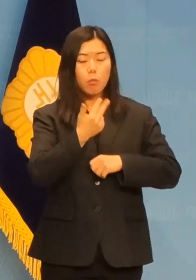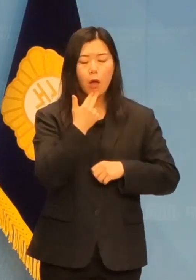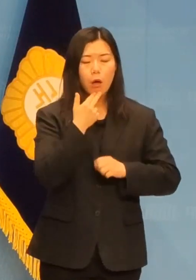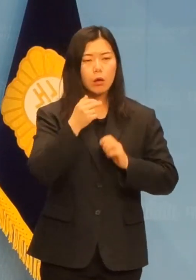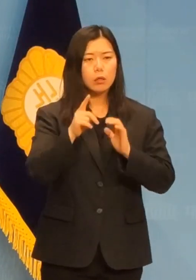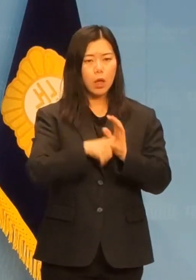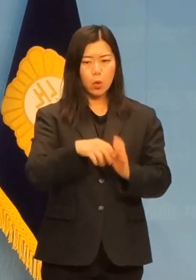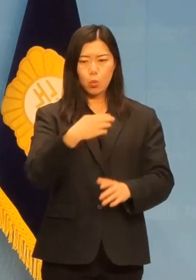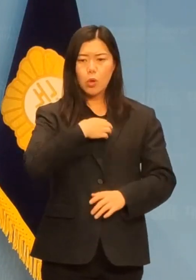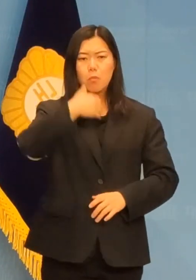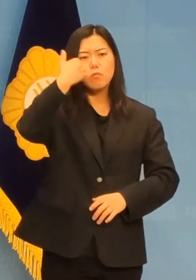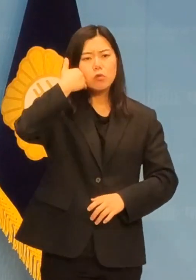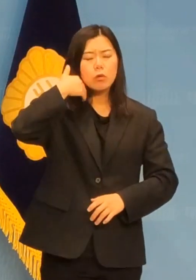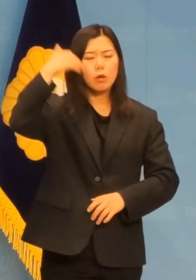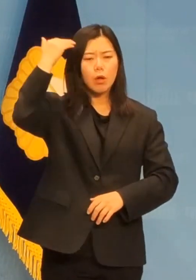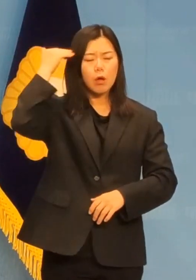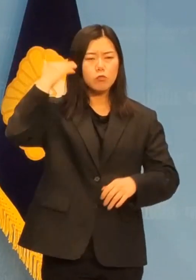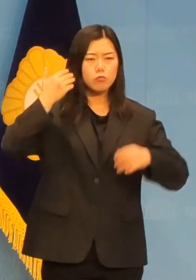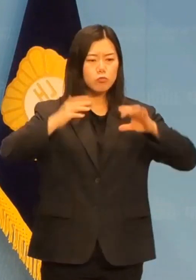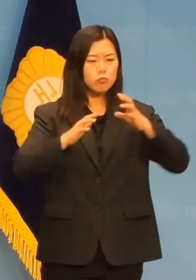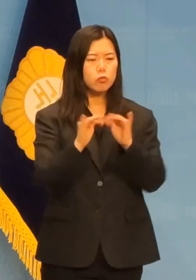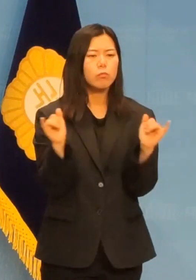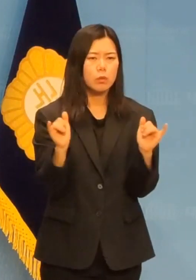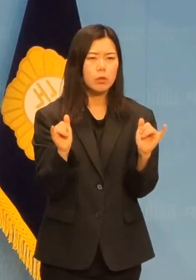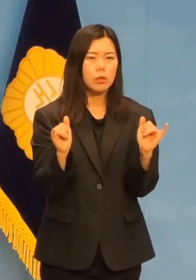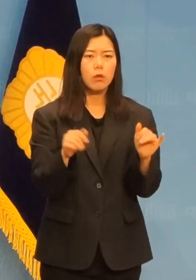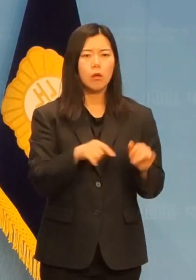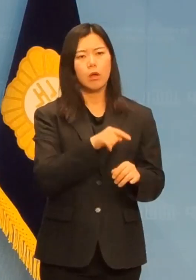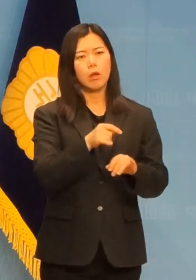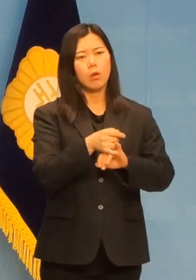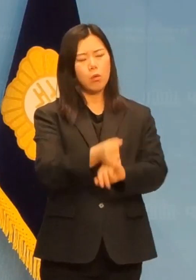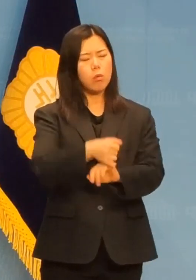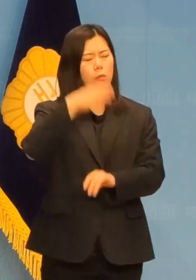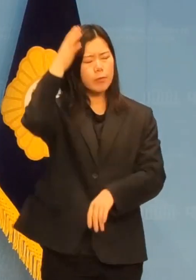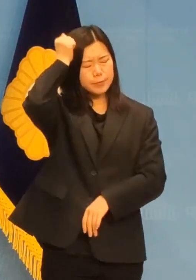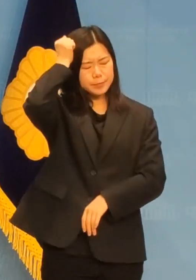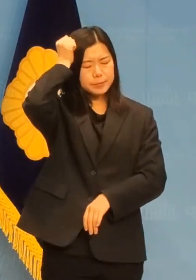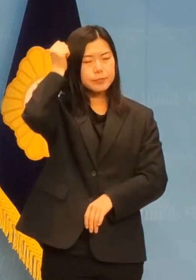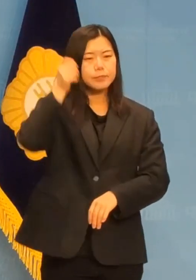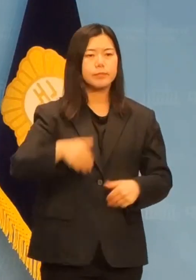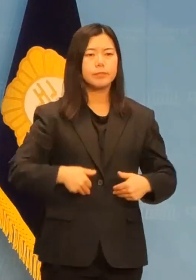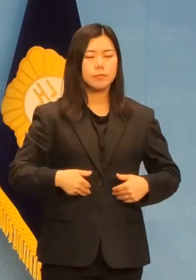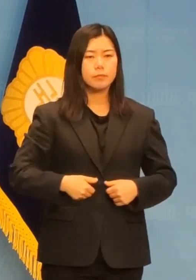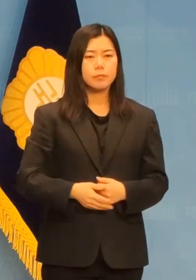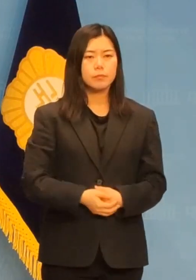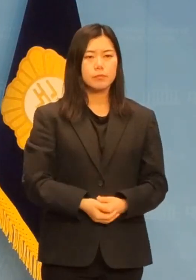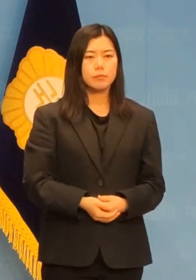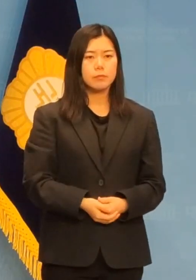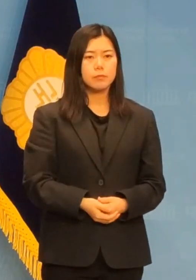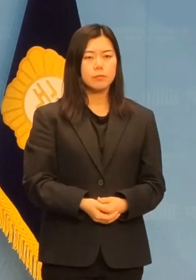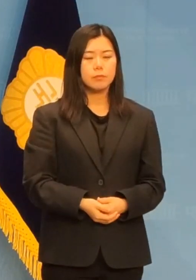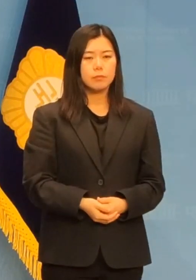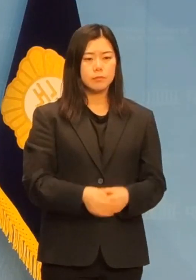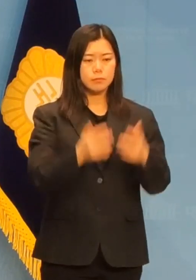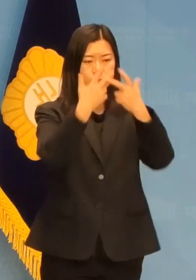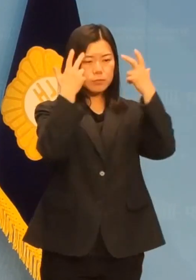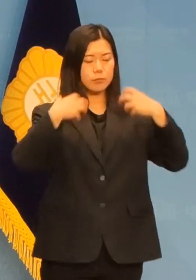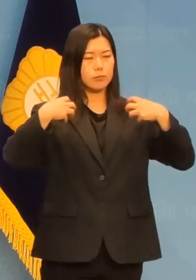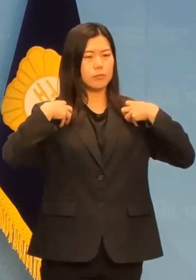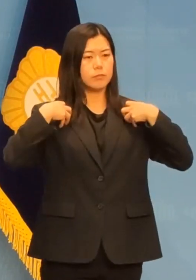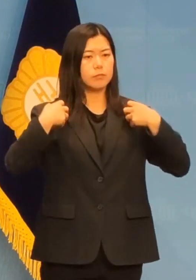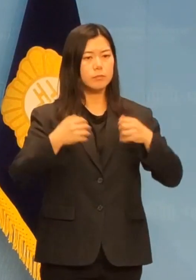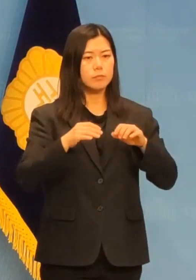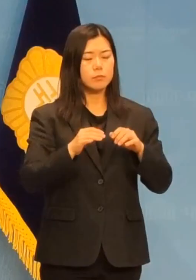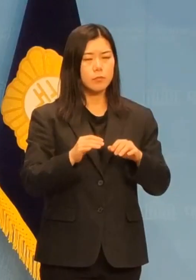위험에 빠지는 것은 대한민국 국민들이라는 사실을 결코 잊어서는 안 됩니다. 이재명 정권의